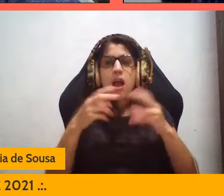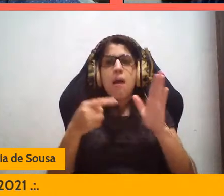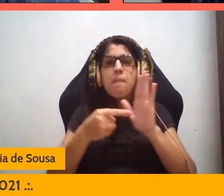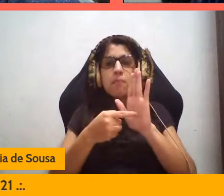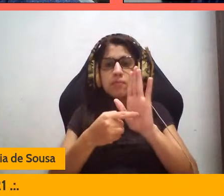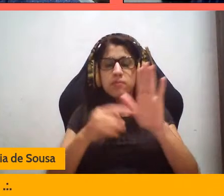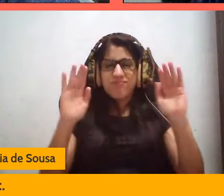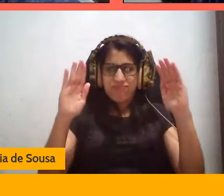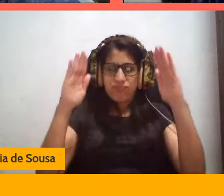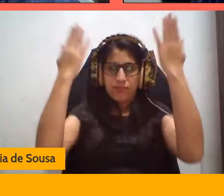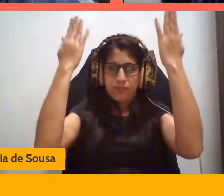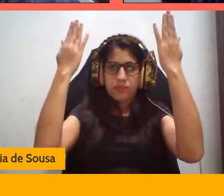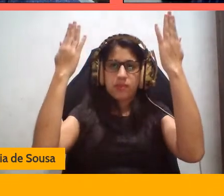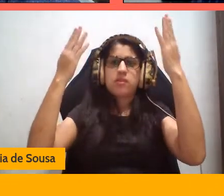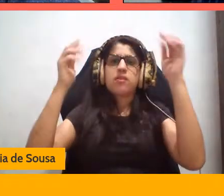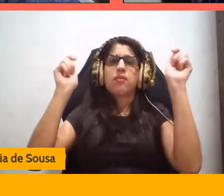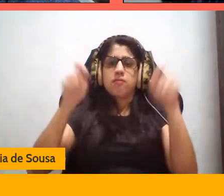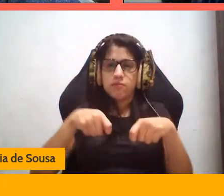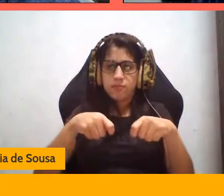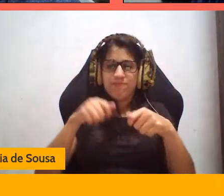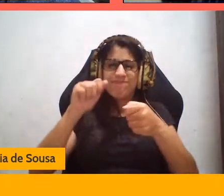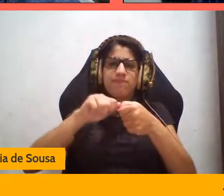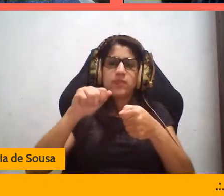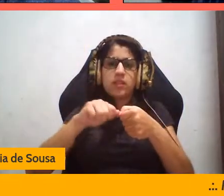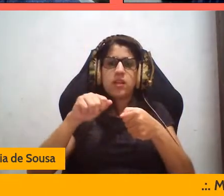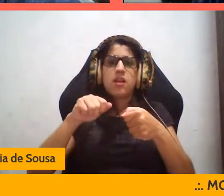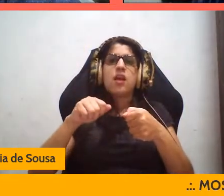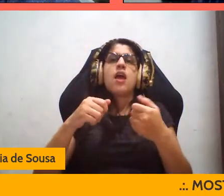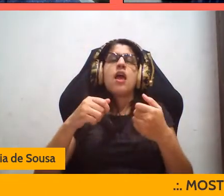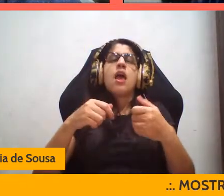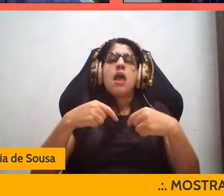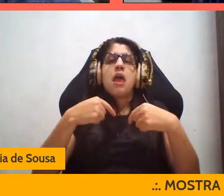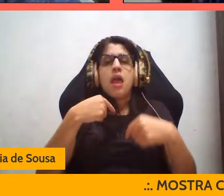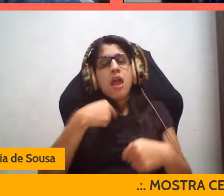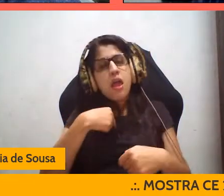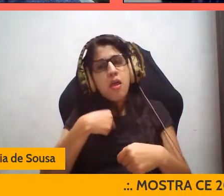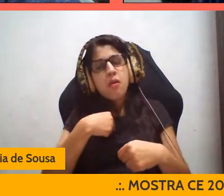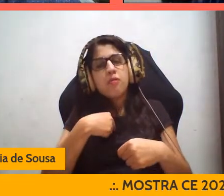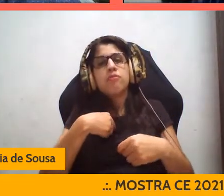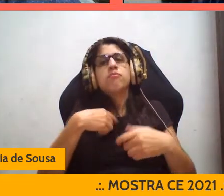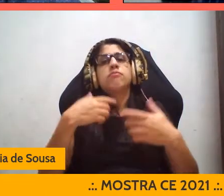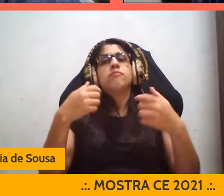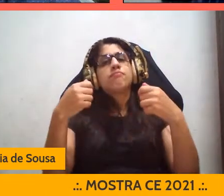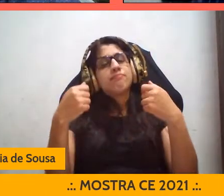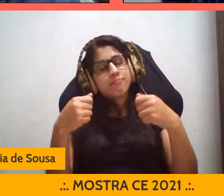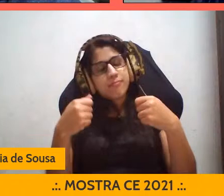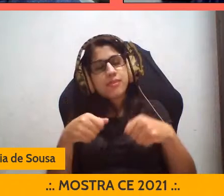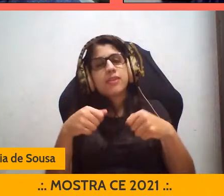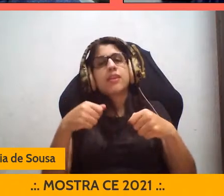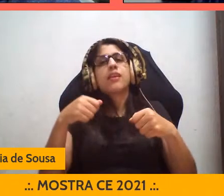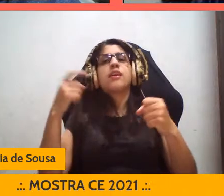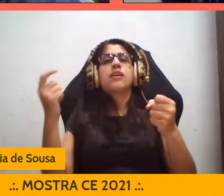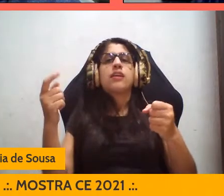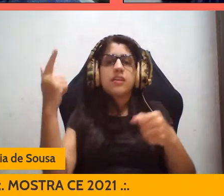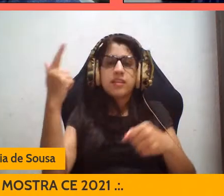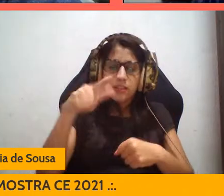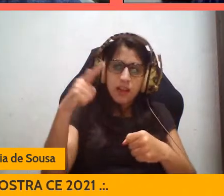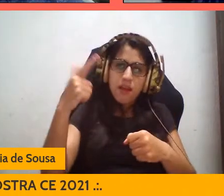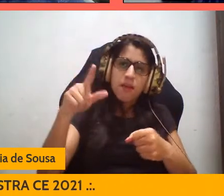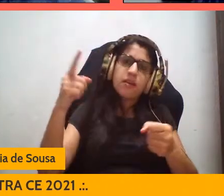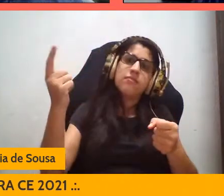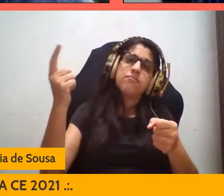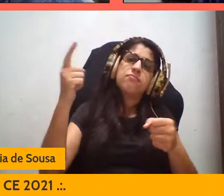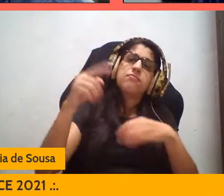eu espero que se repita, né, com uma frequência ao longo dos próximos